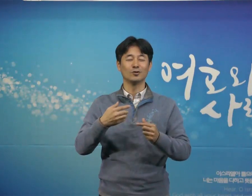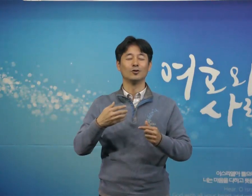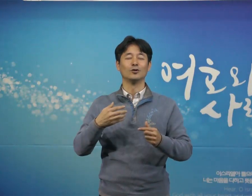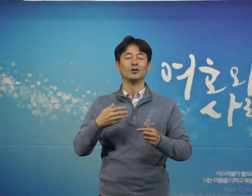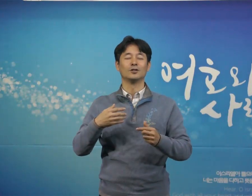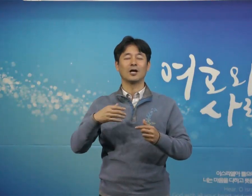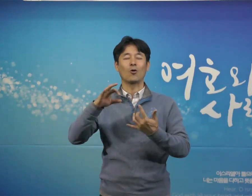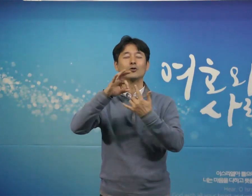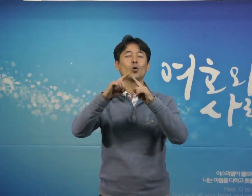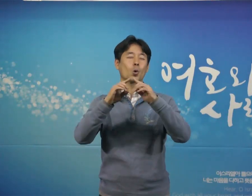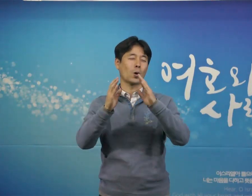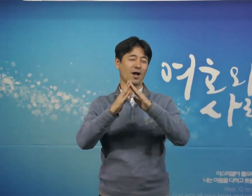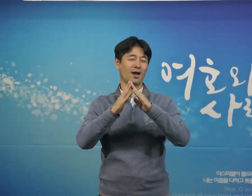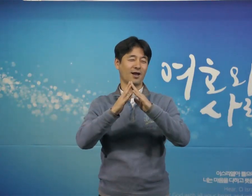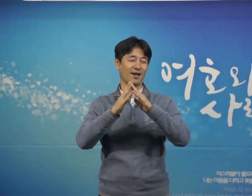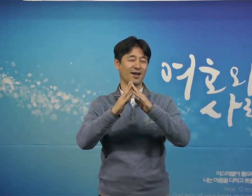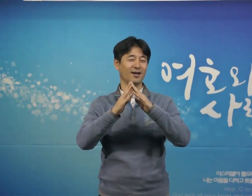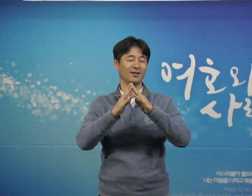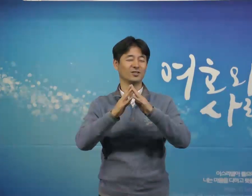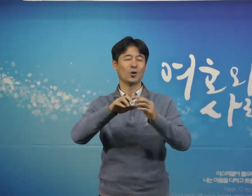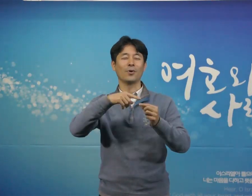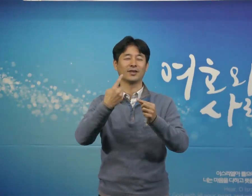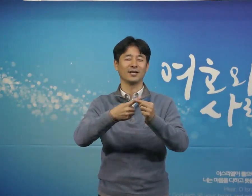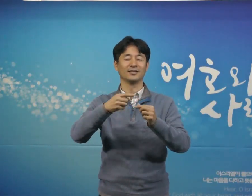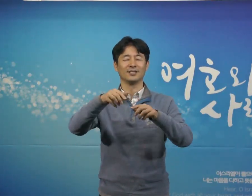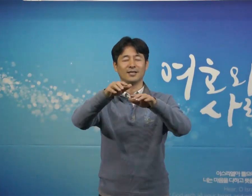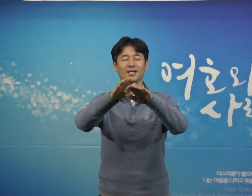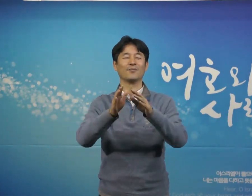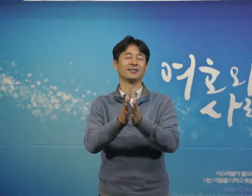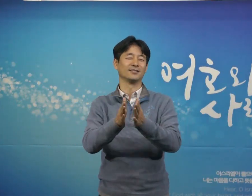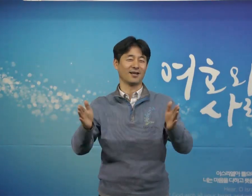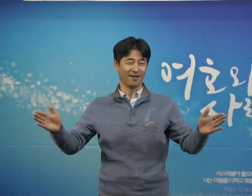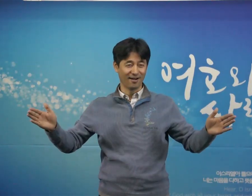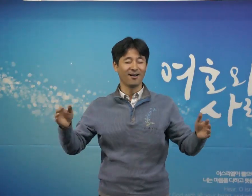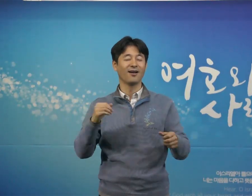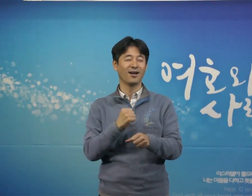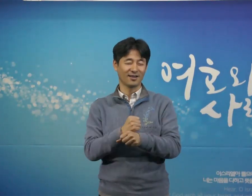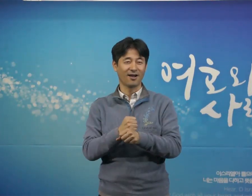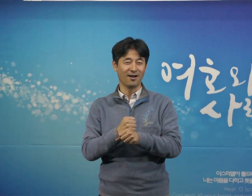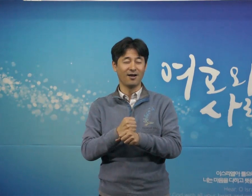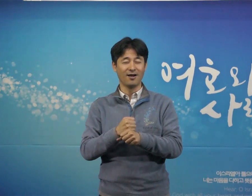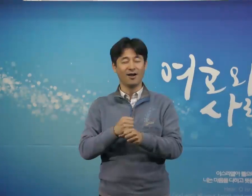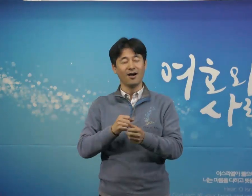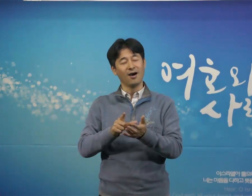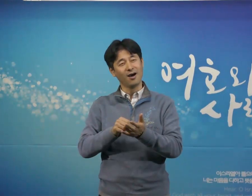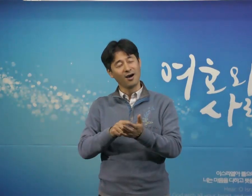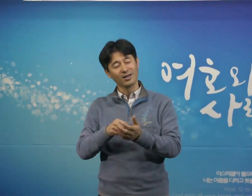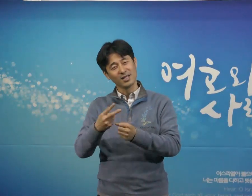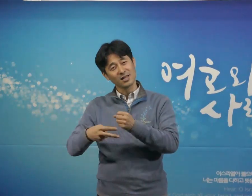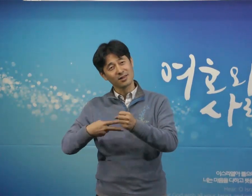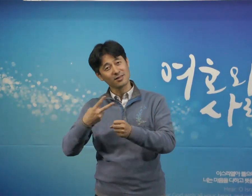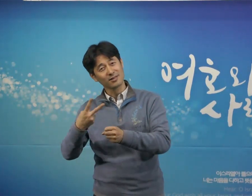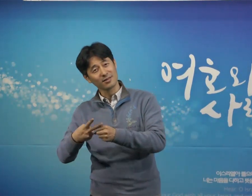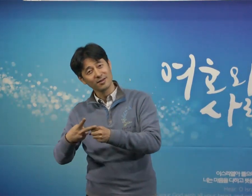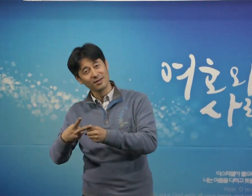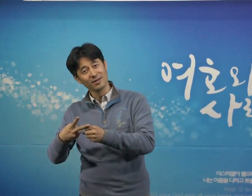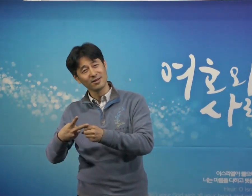3번째입니다. 저희는 처음에는 이제 거룩한 광성교회, 제가 사역하는 교회에서 예배를 시작했고요.